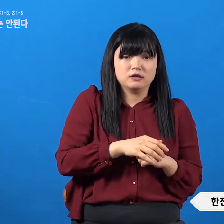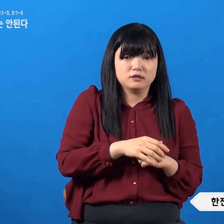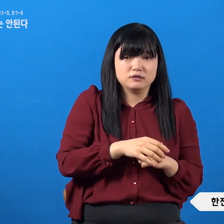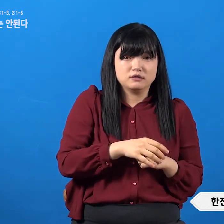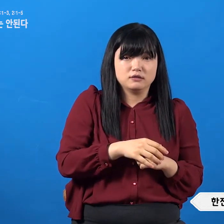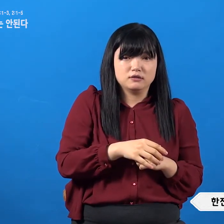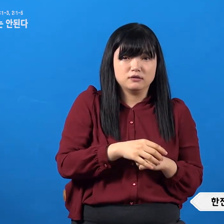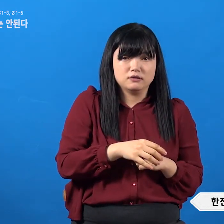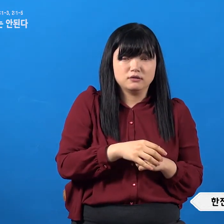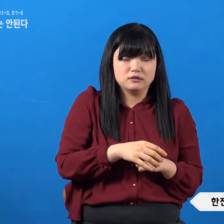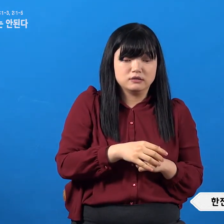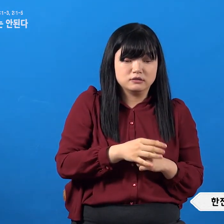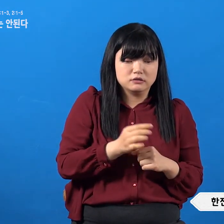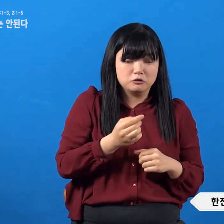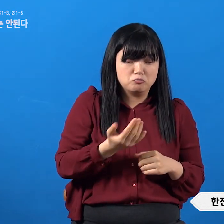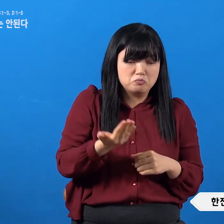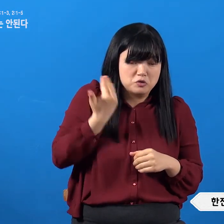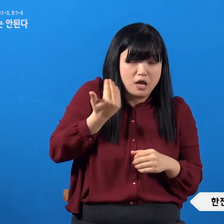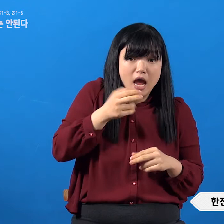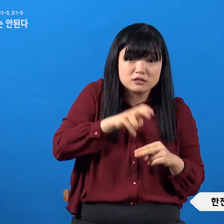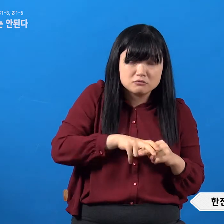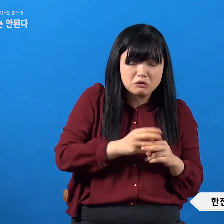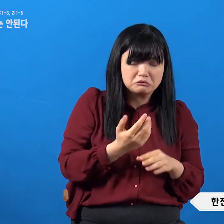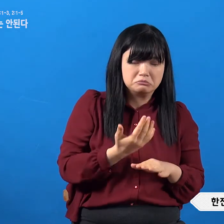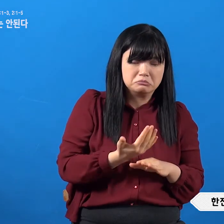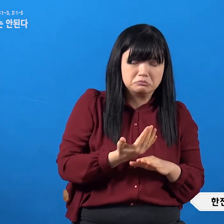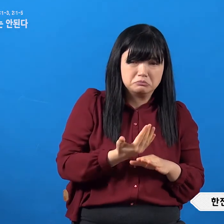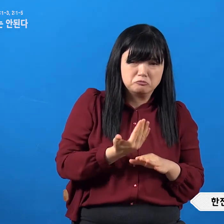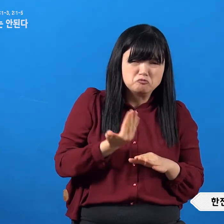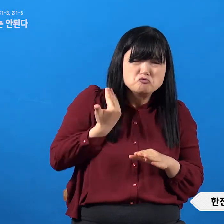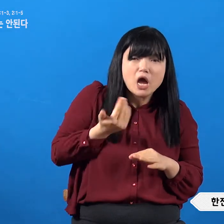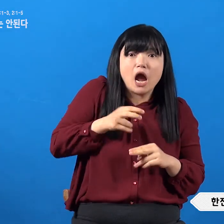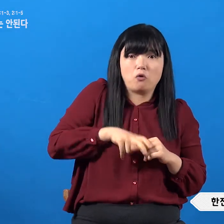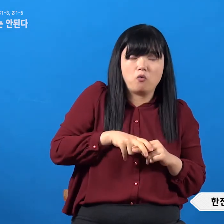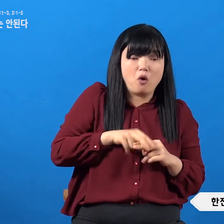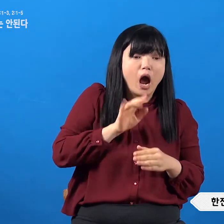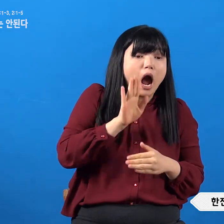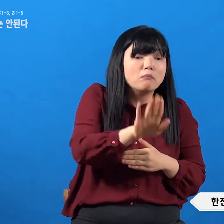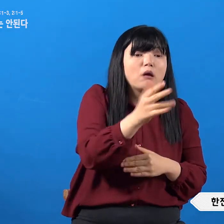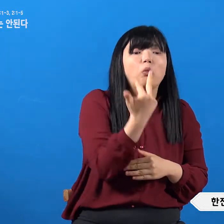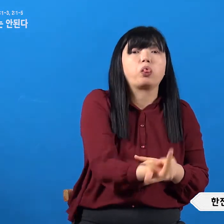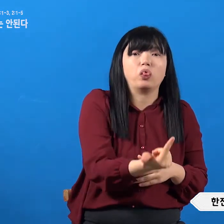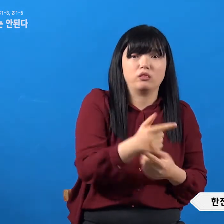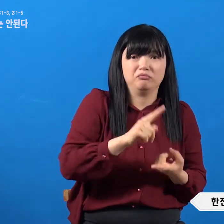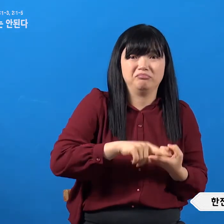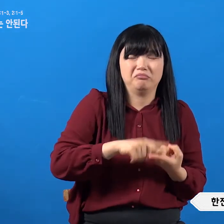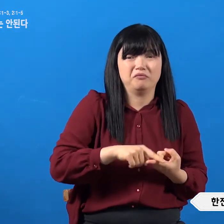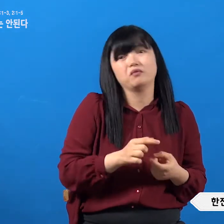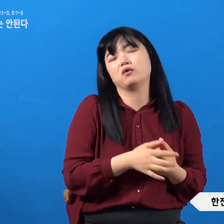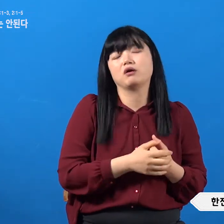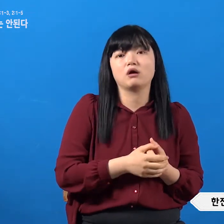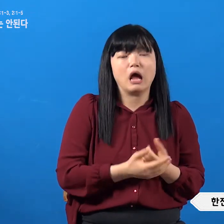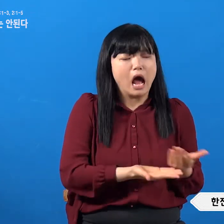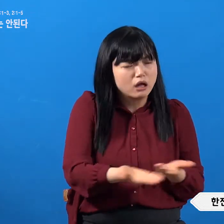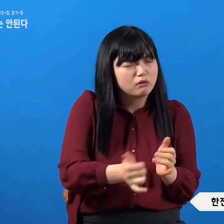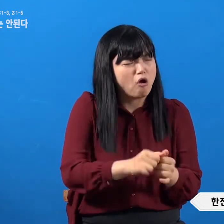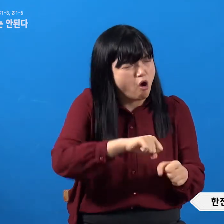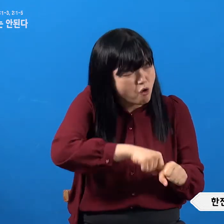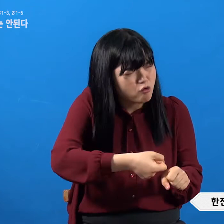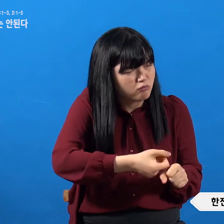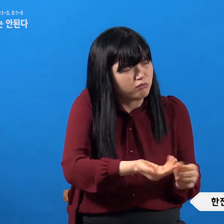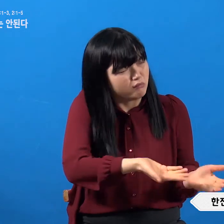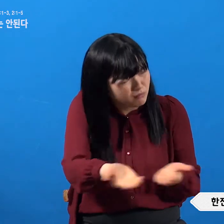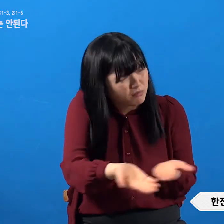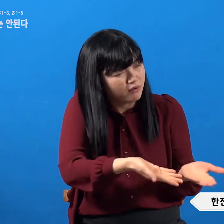딱 자리를 잡으면 3분의 1만 뚝 채우고, 앞에는 비어 있는데도 그리고 끝이라는 것입니다. 안내위원들이